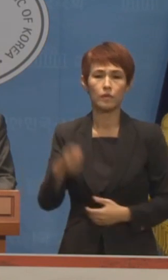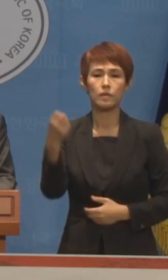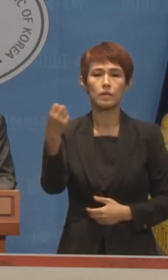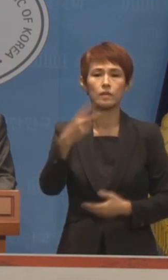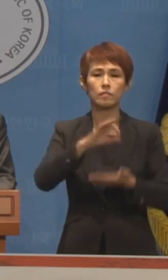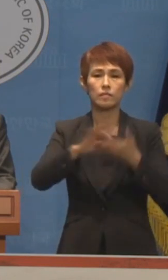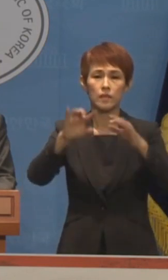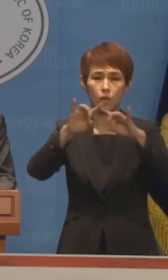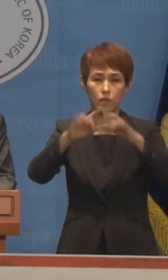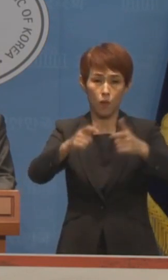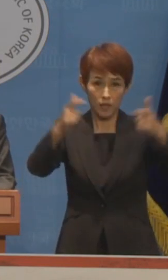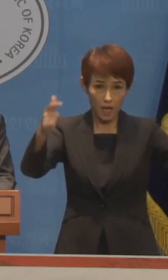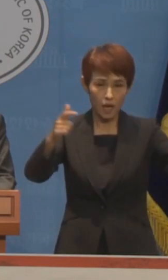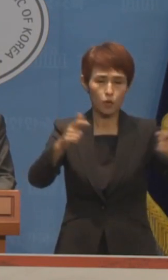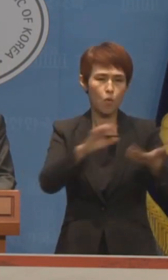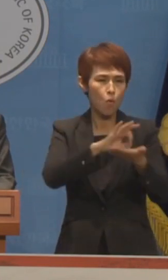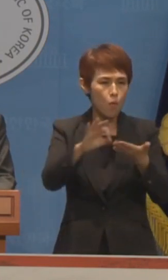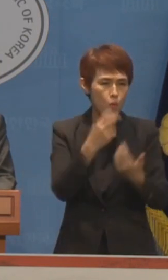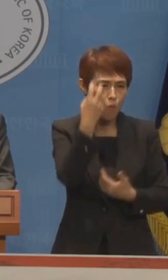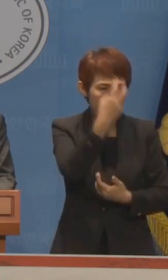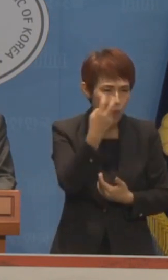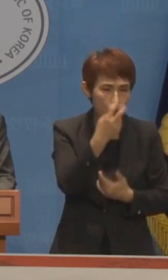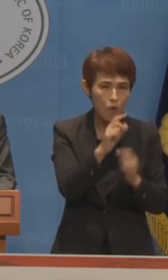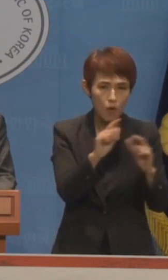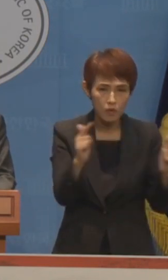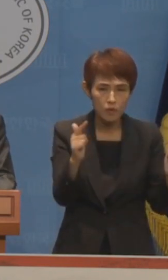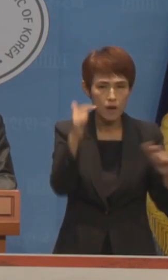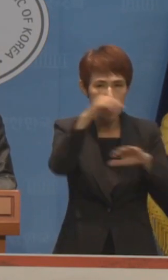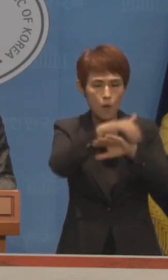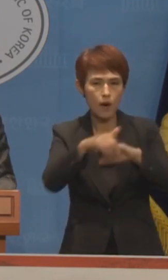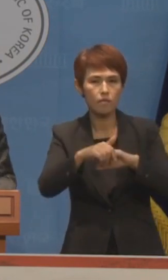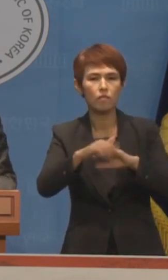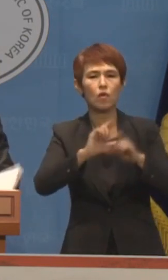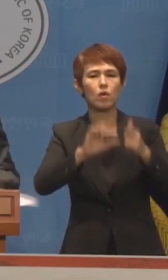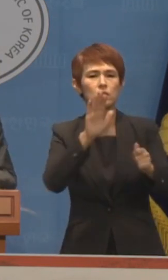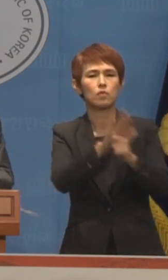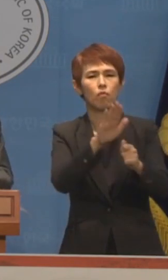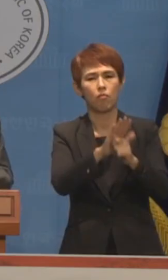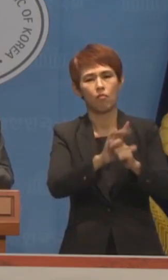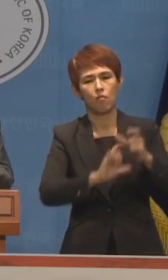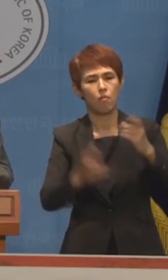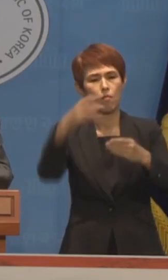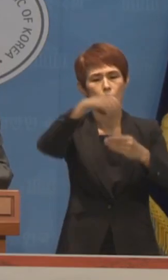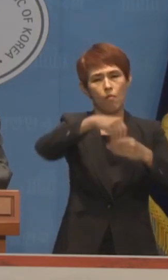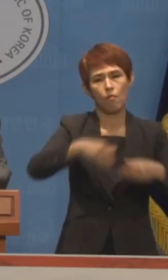수요관리 강화에 대해 보다 상향된 계획과 강화된 지원 대책이 포함되어야 합니다.